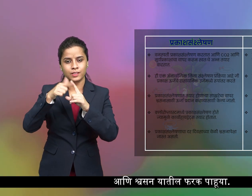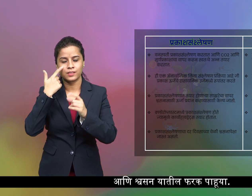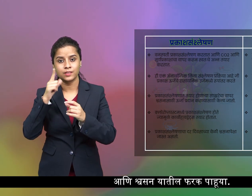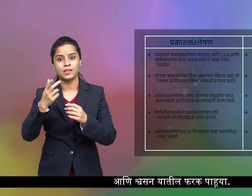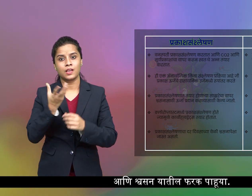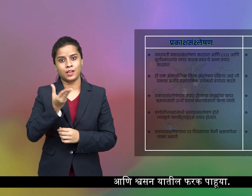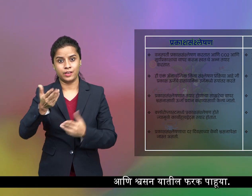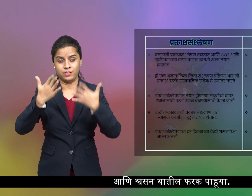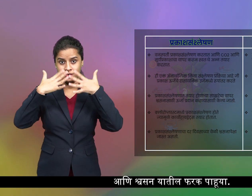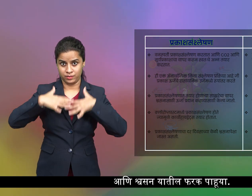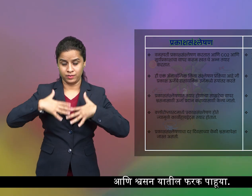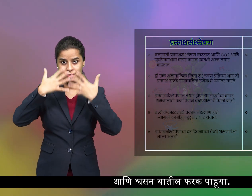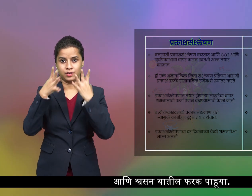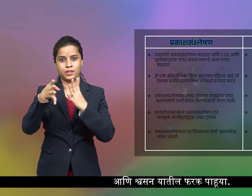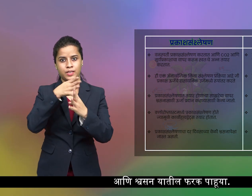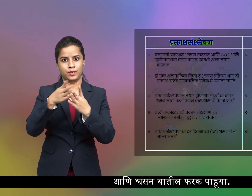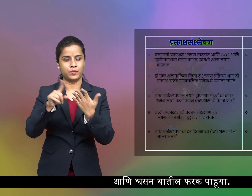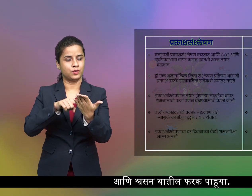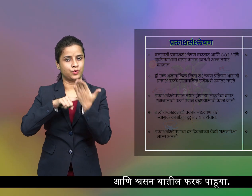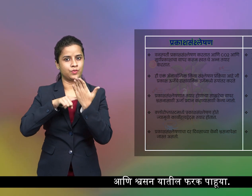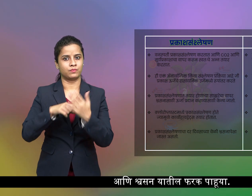आणि श्वसन यातील फरक पाहूया.